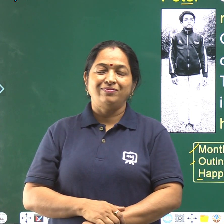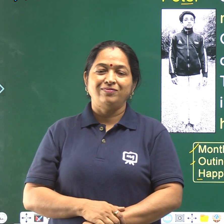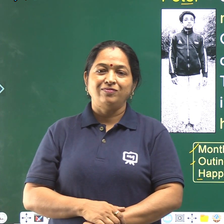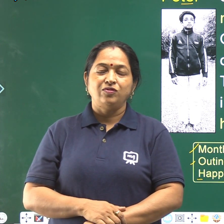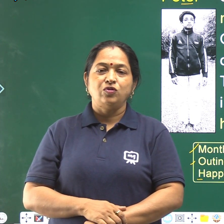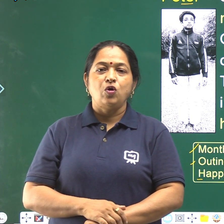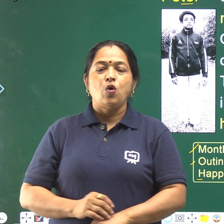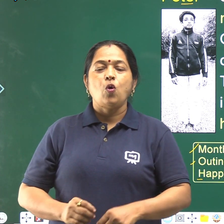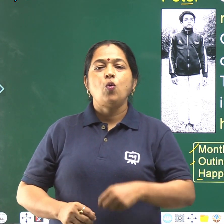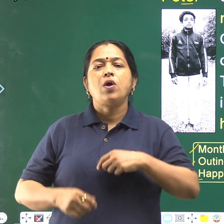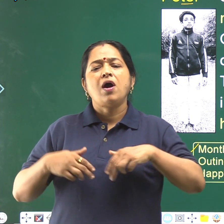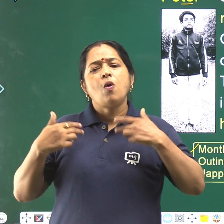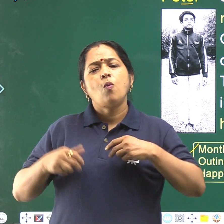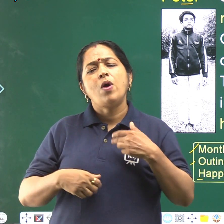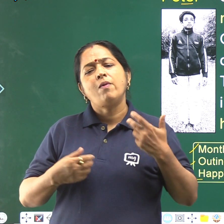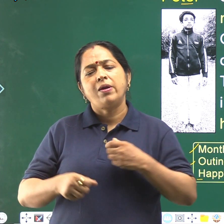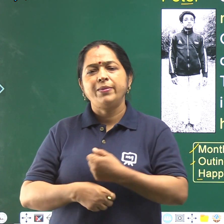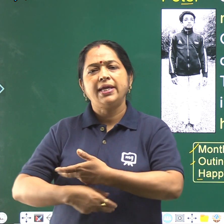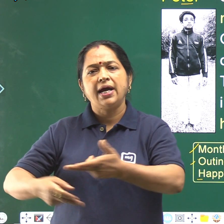और उनका व्यवहार भी अलग अलग होता है.